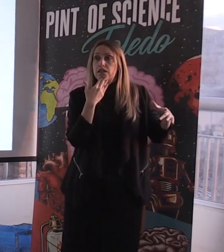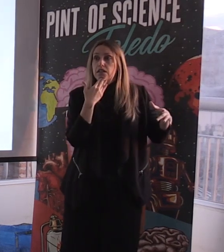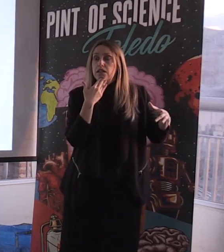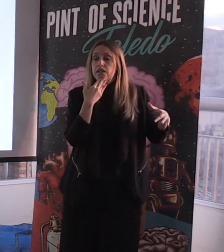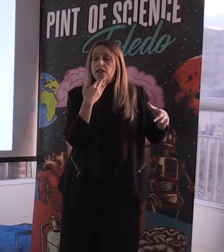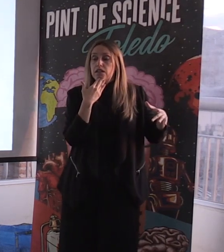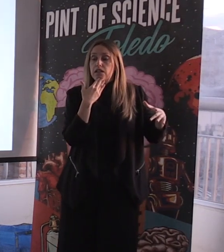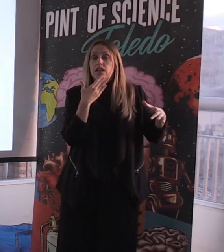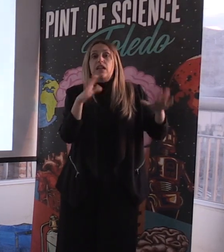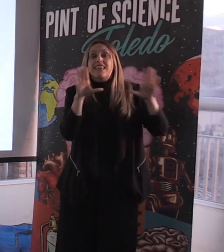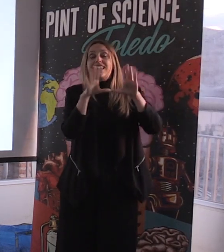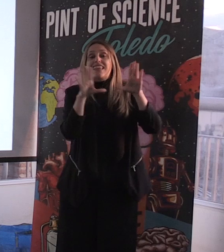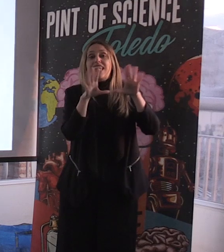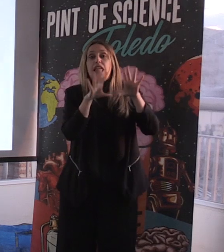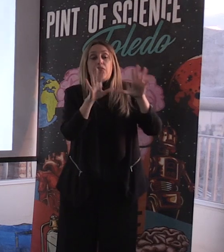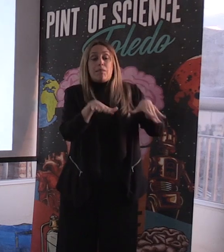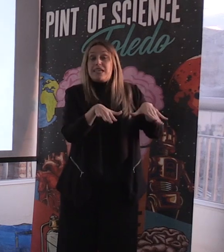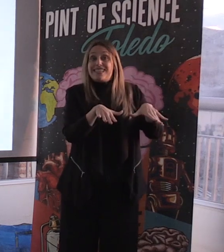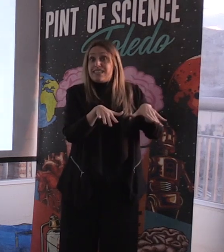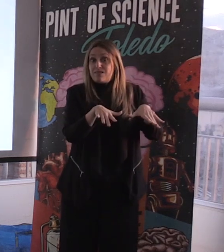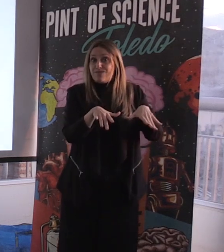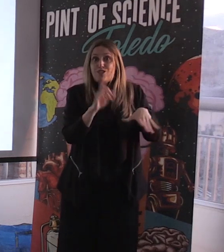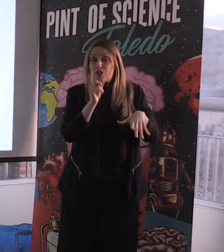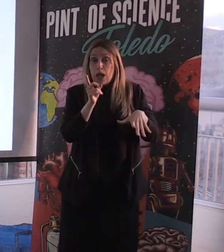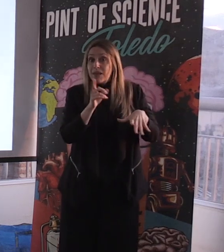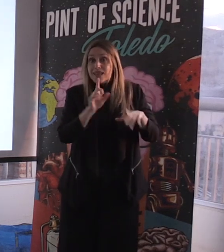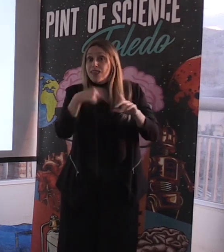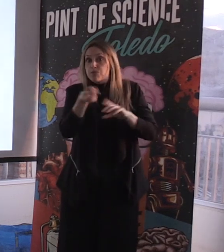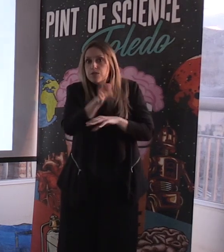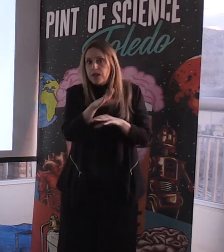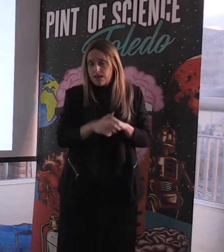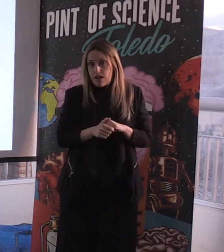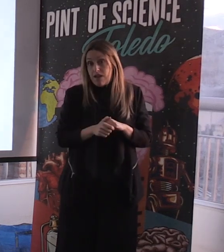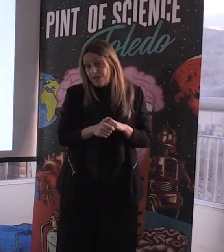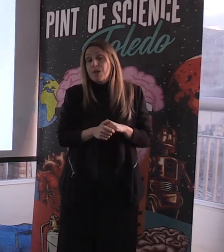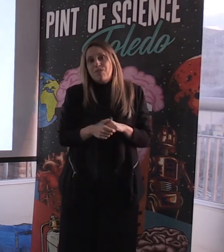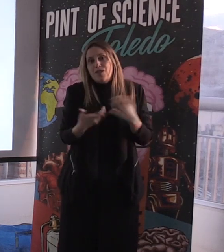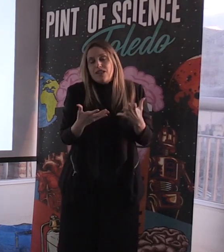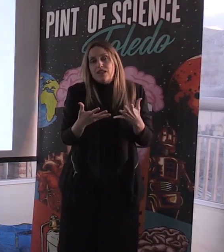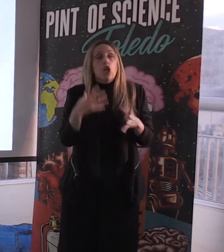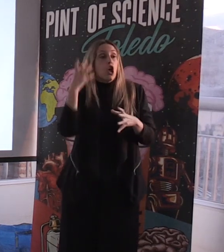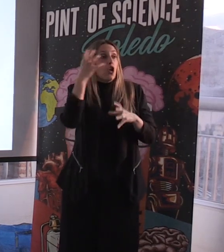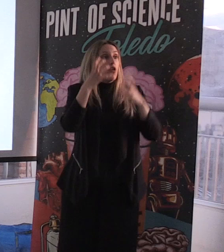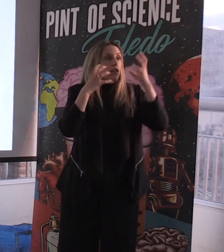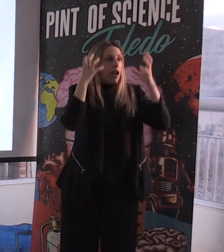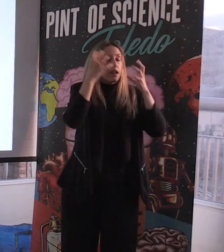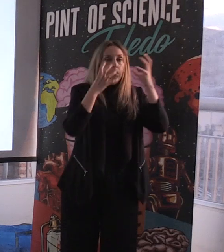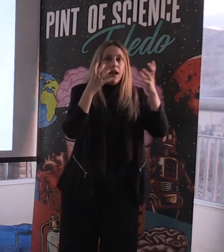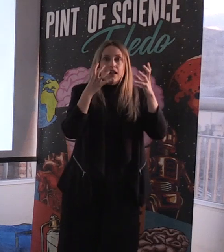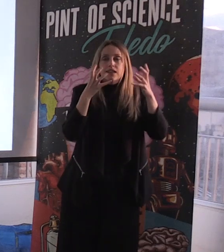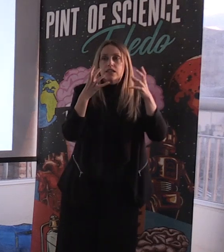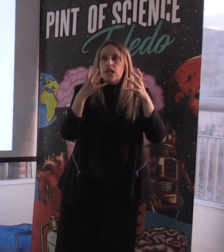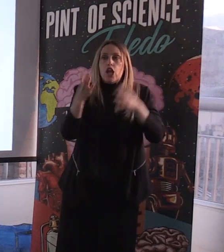de menos de 10 meses. Y eso es típico. Los observamos en todos los animales de los parques zoológicos.